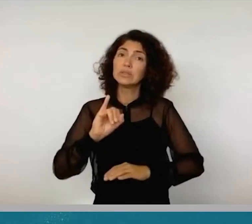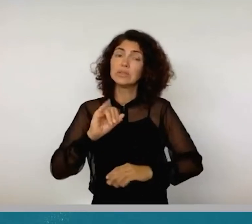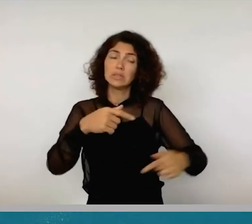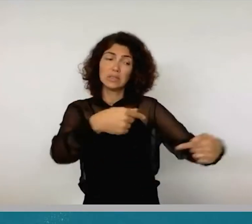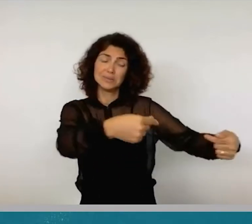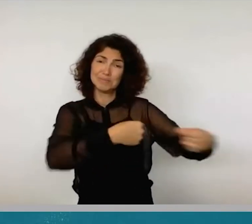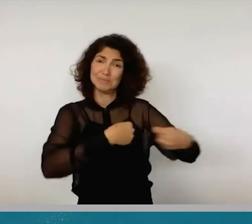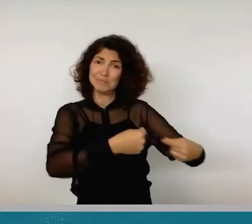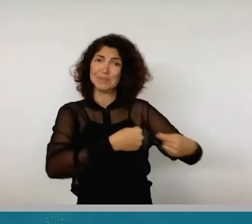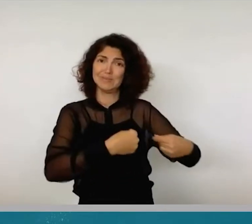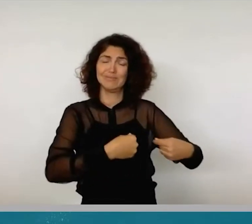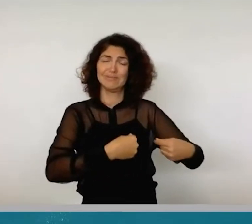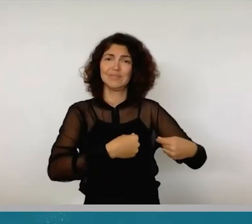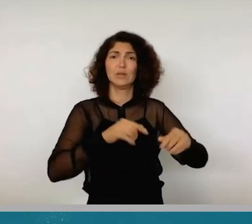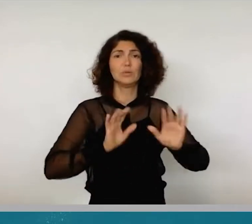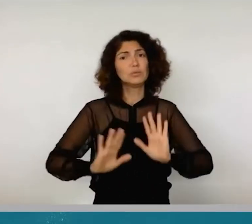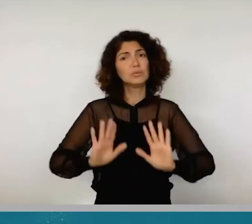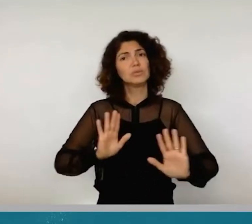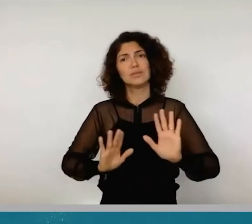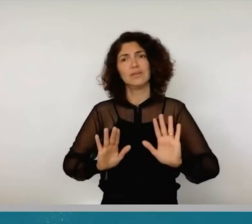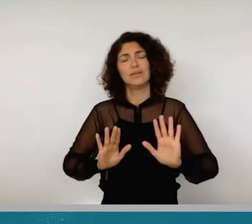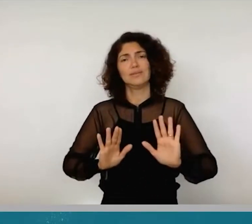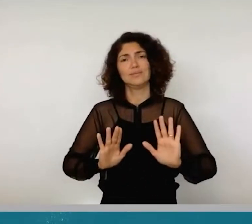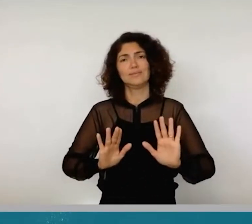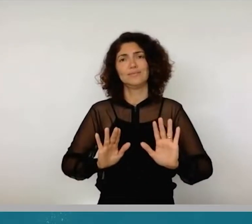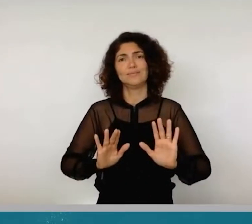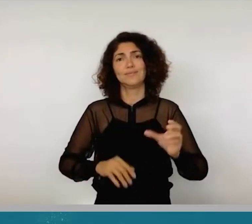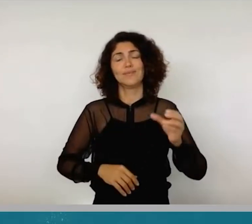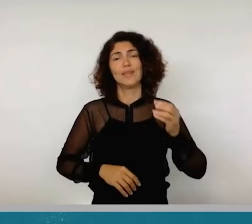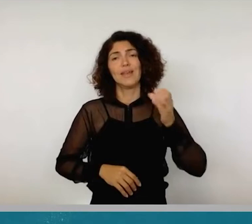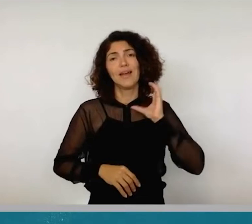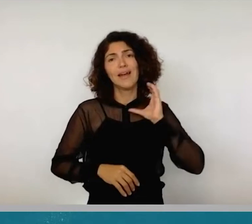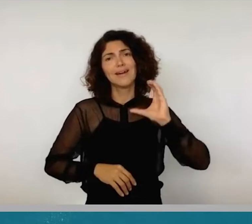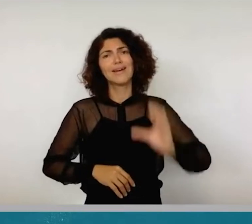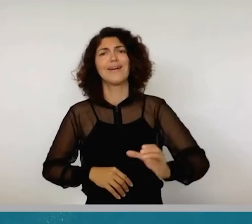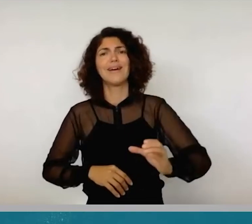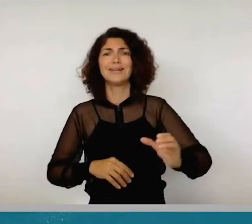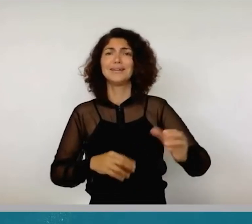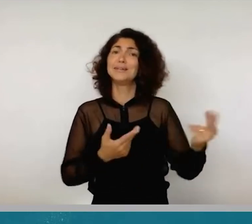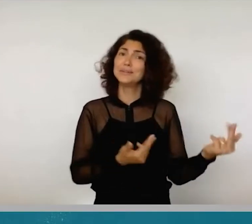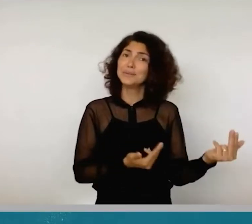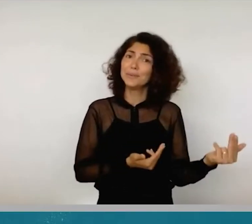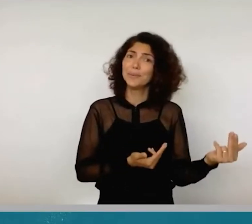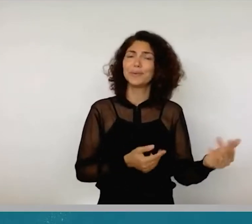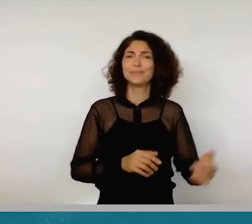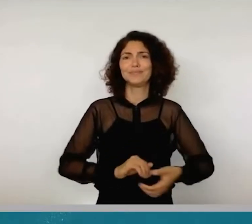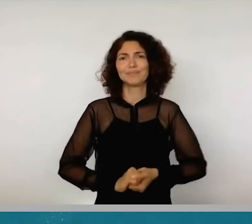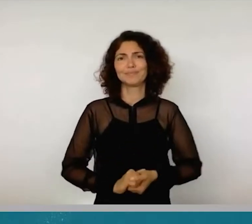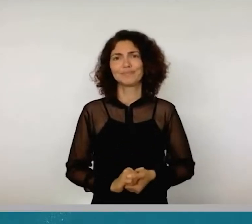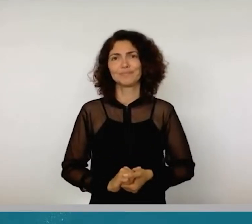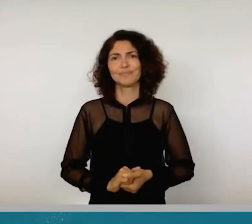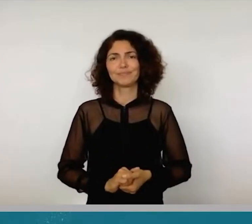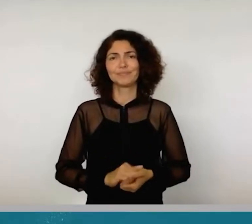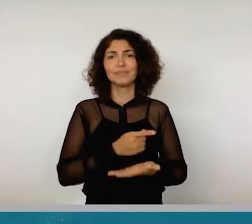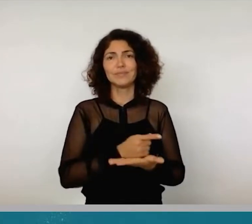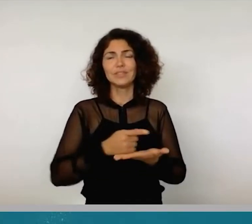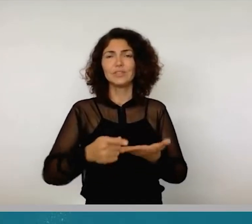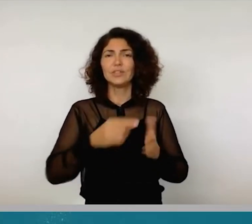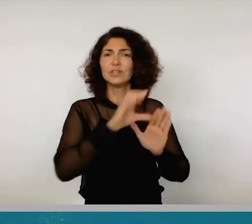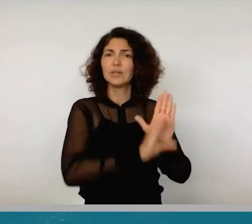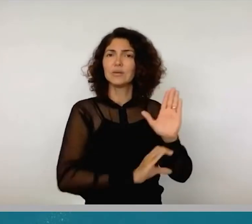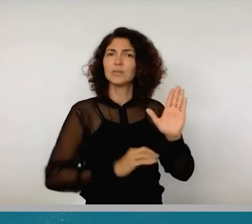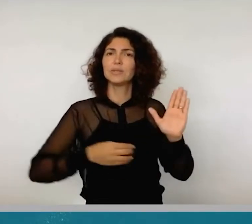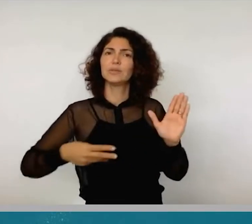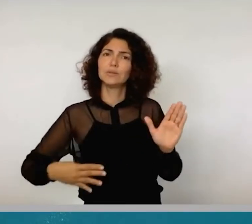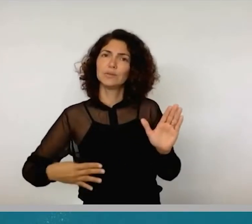Caim teve oportunidade. Gênesis 4. Caim teve oportunidade. Ele passou a odiar